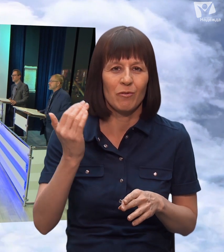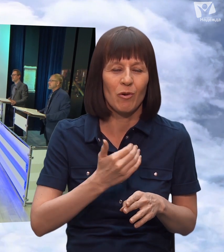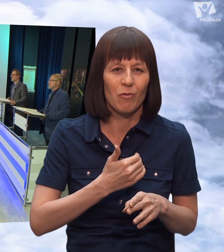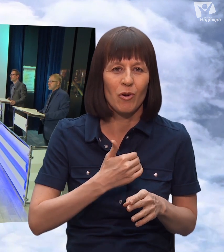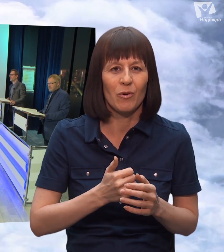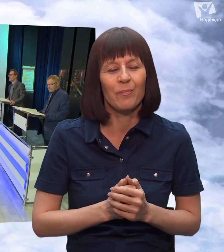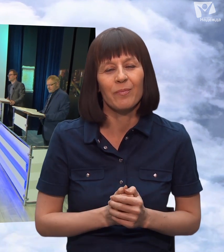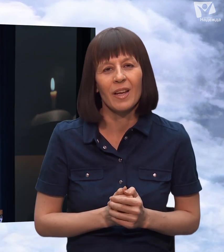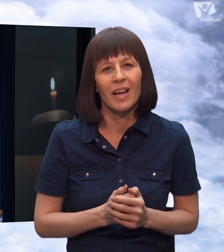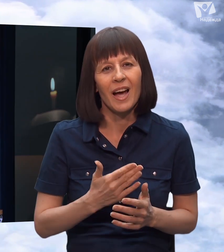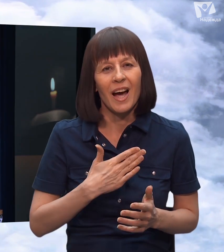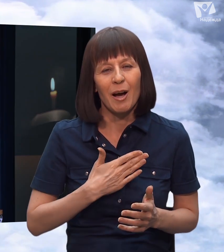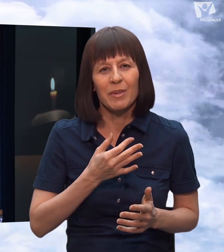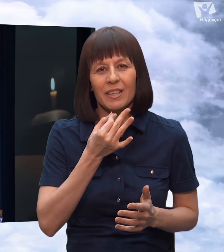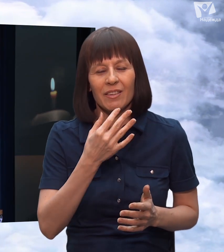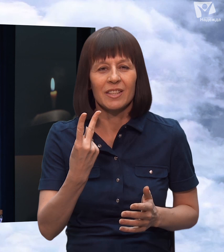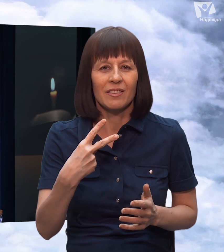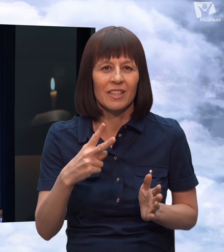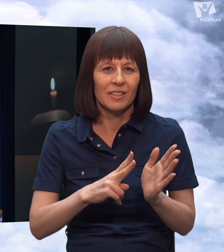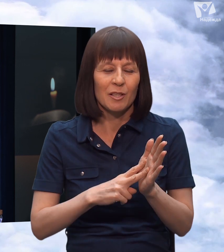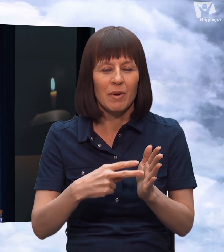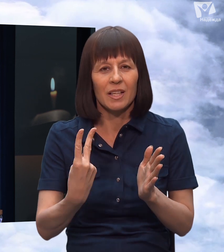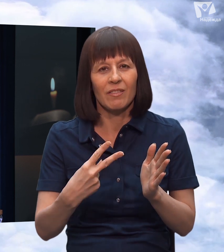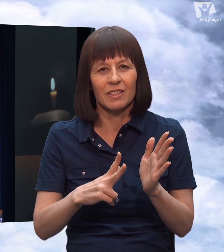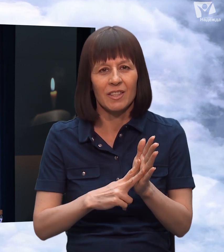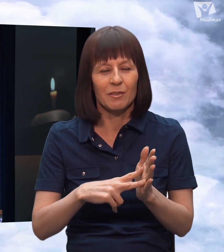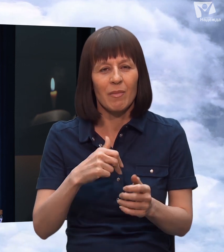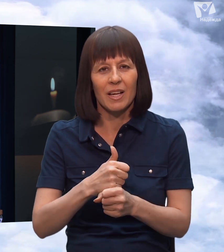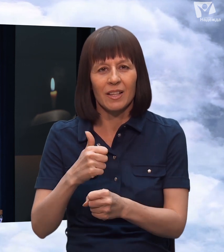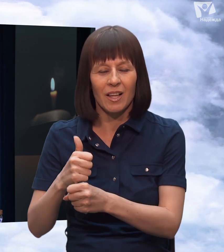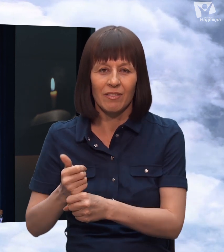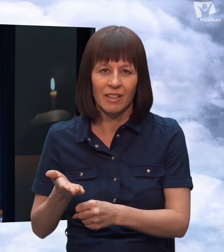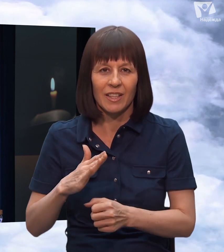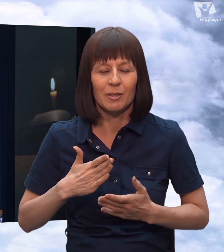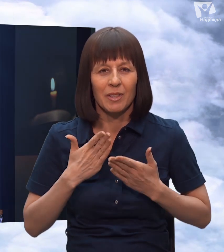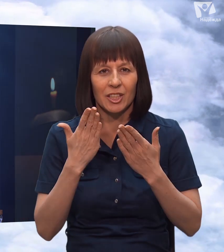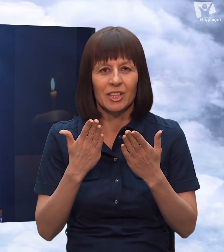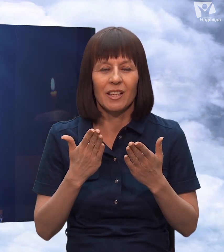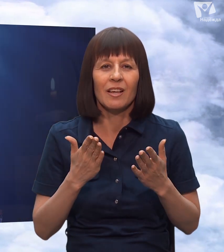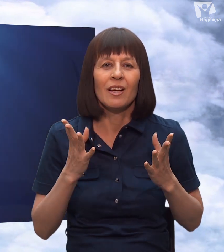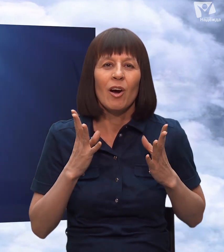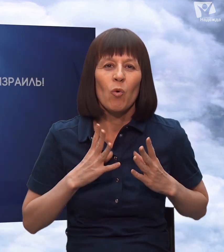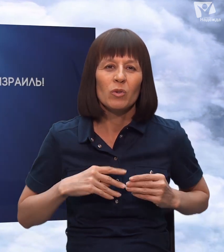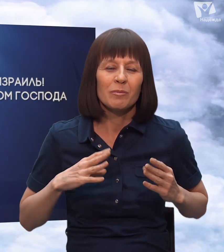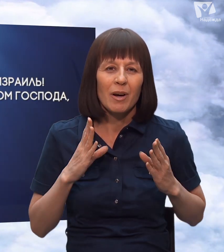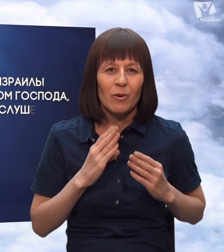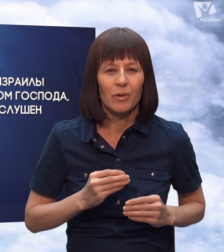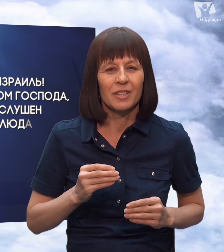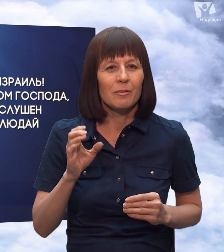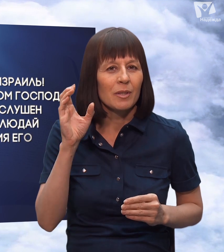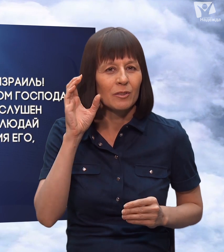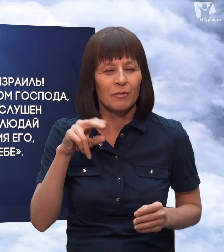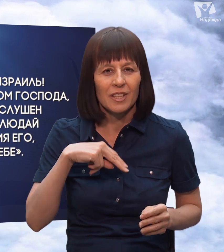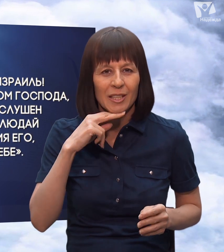мне очень нравится 27 25 главы тоже хотя бы позволить себе мишка прочесть успокойся и